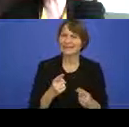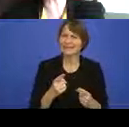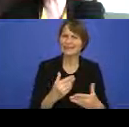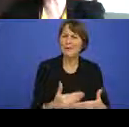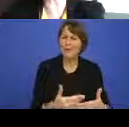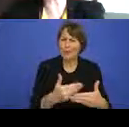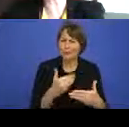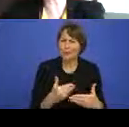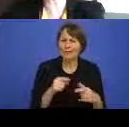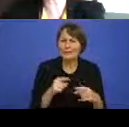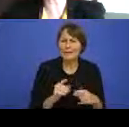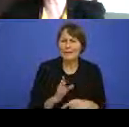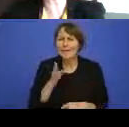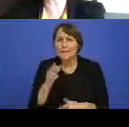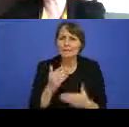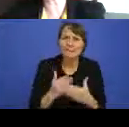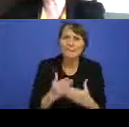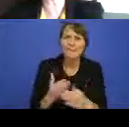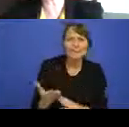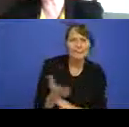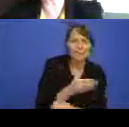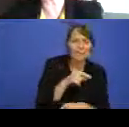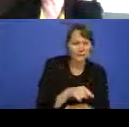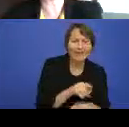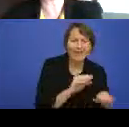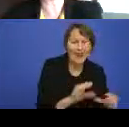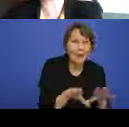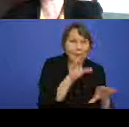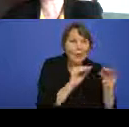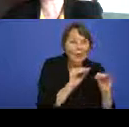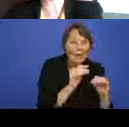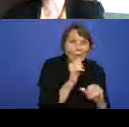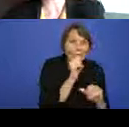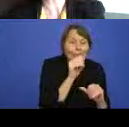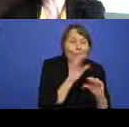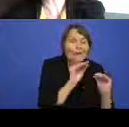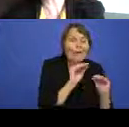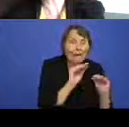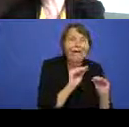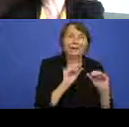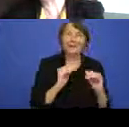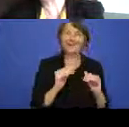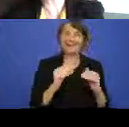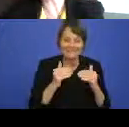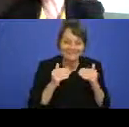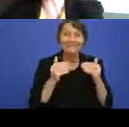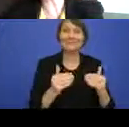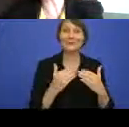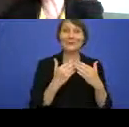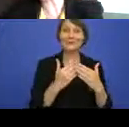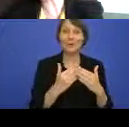de développement et de soins de la petite enfance et une éducation préscolaire de qualité qui les prépare à suivre un enseignement